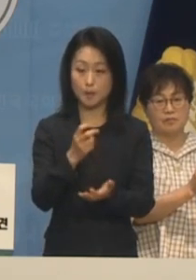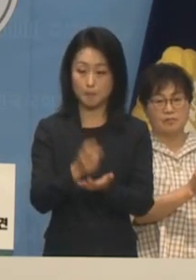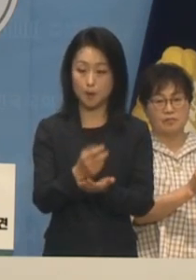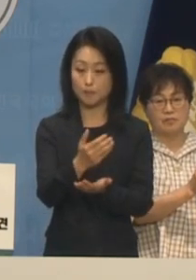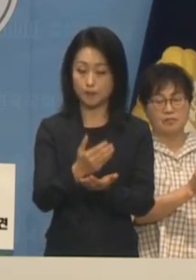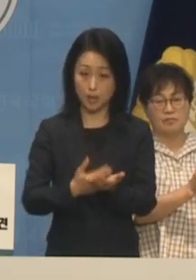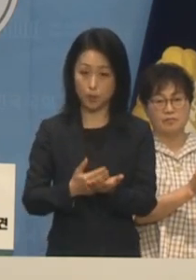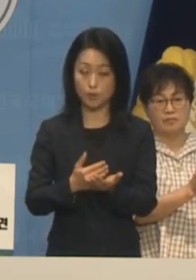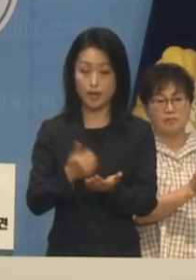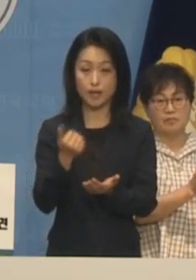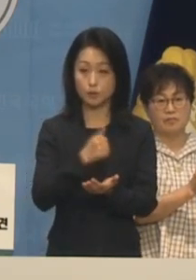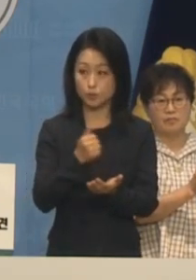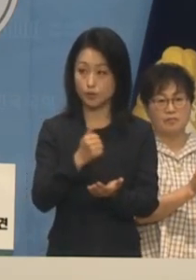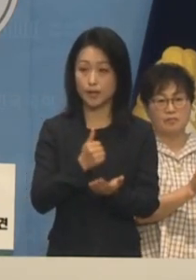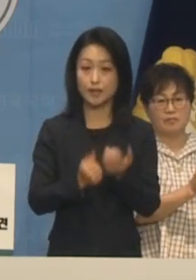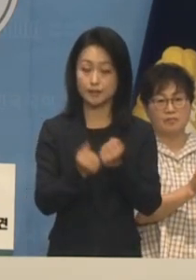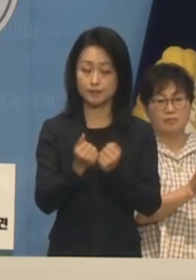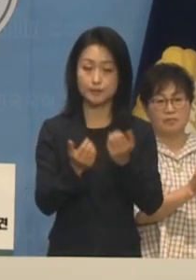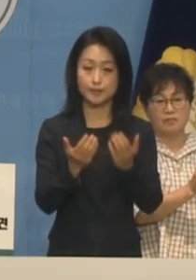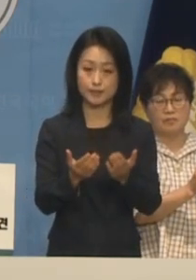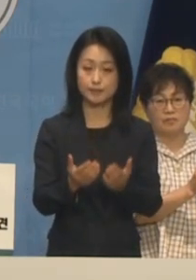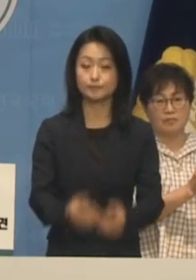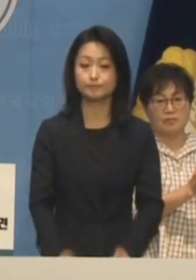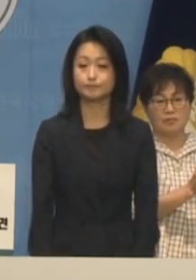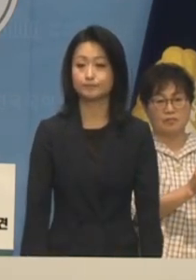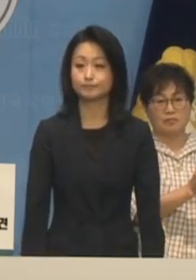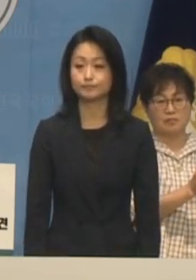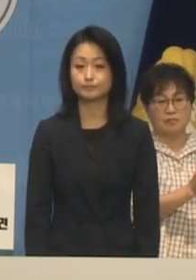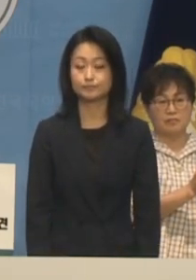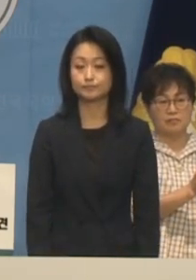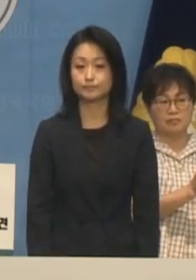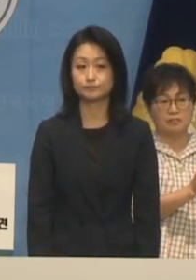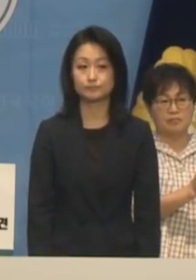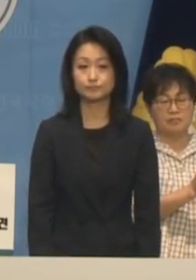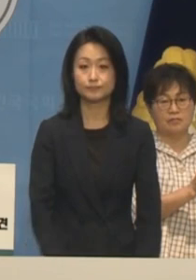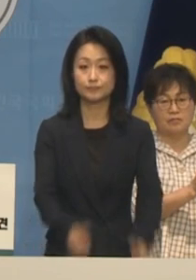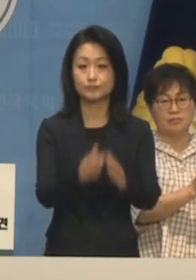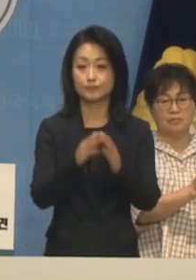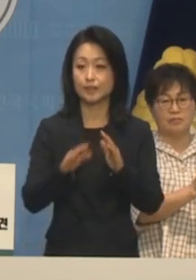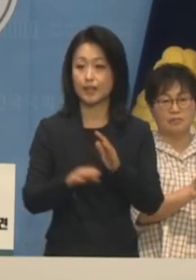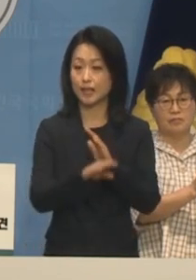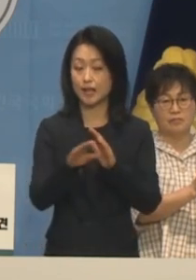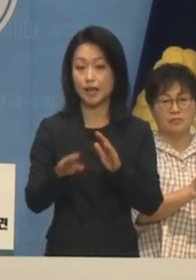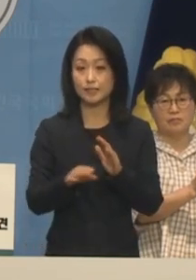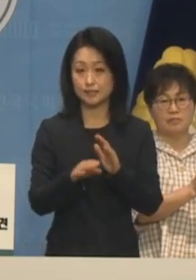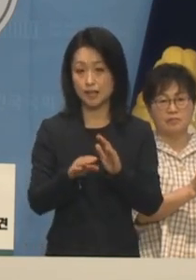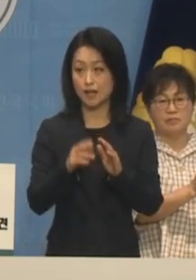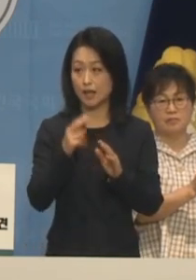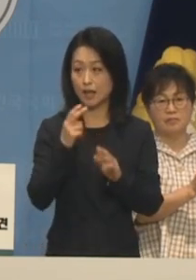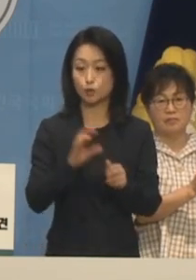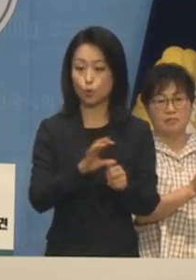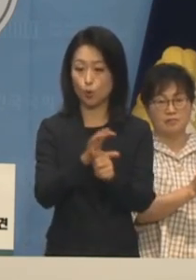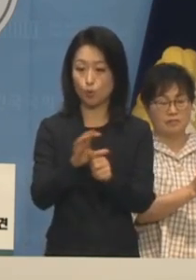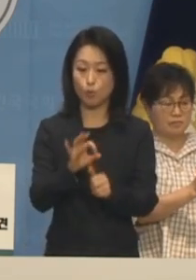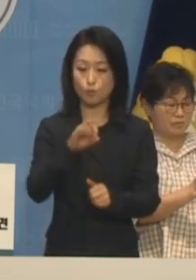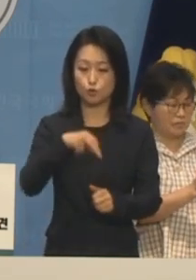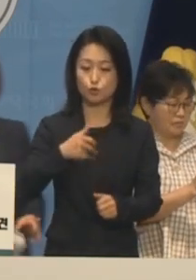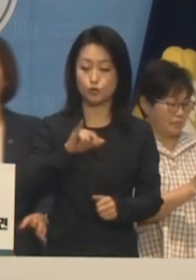소개를 포함한 기자회견문을 낭독하도록 하겠습니다. 먼저 가사돌봄 유니온 최영미 위원장님 부탁드립니다.